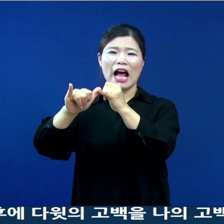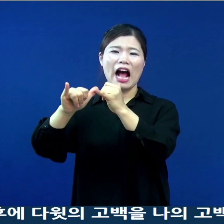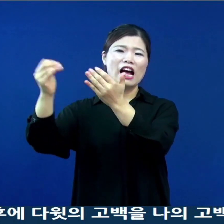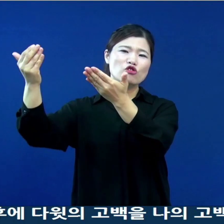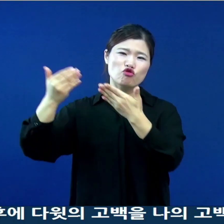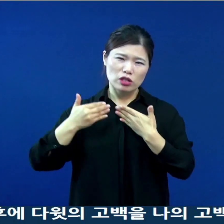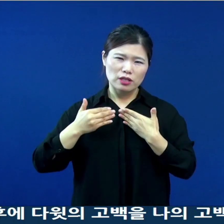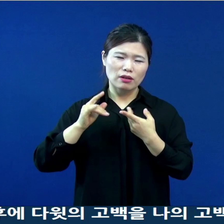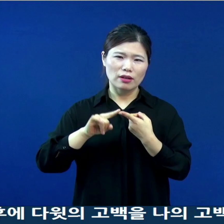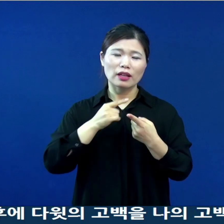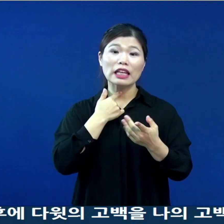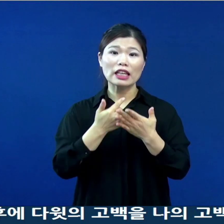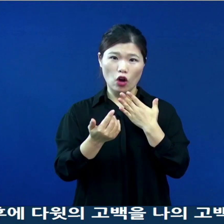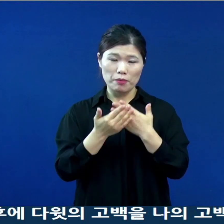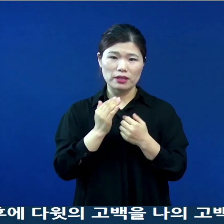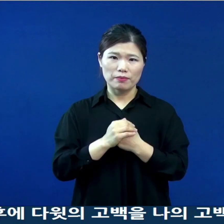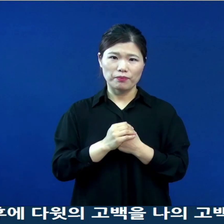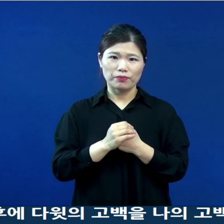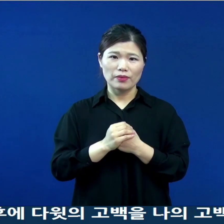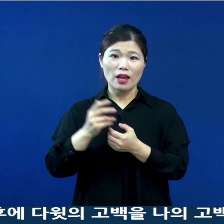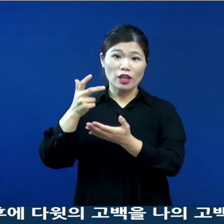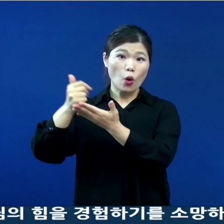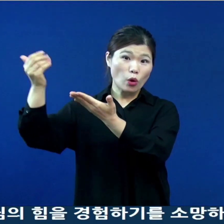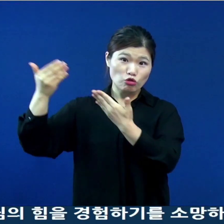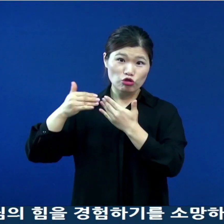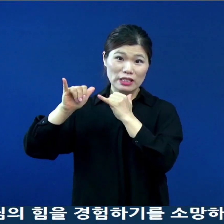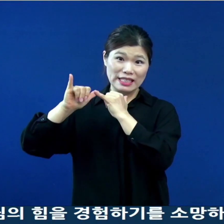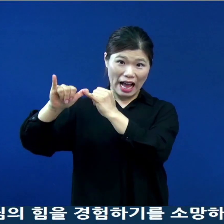때문에 여호와께서 주시는 상을 받을 때